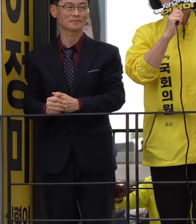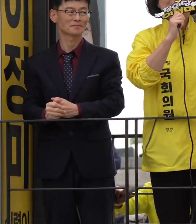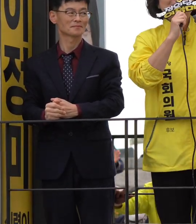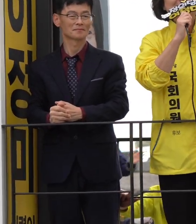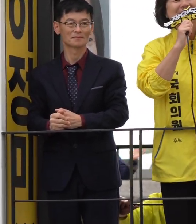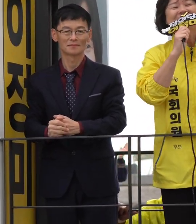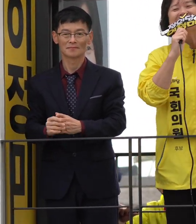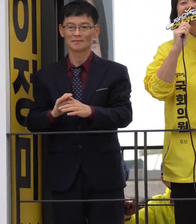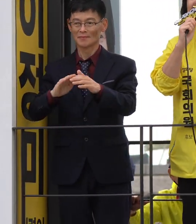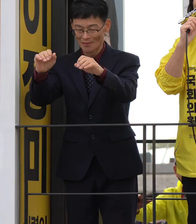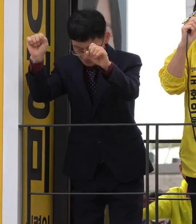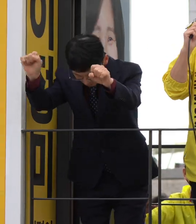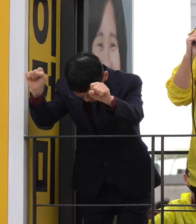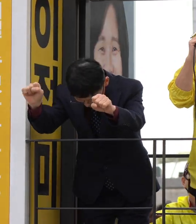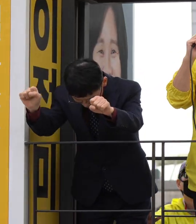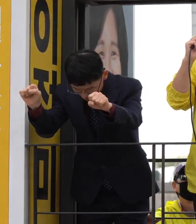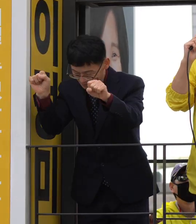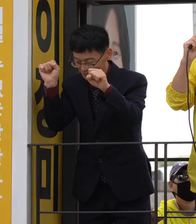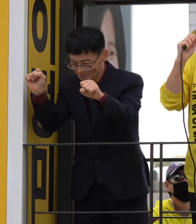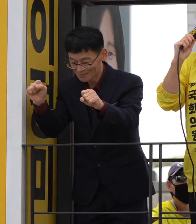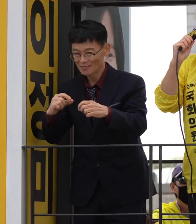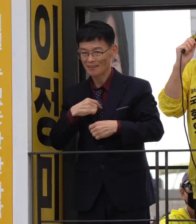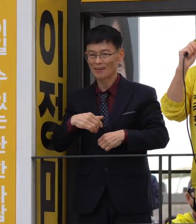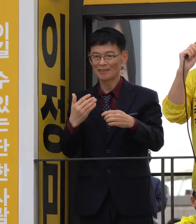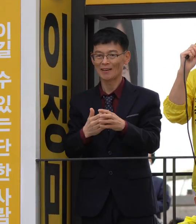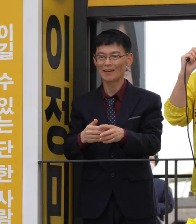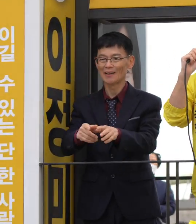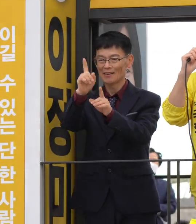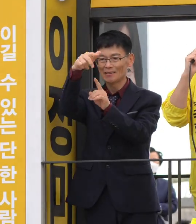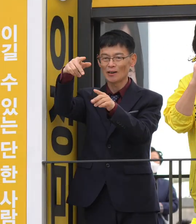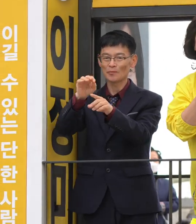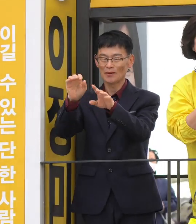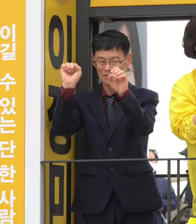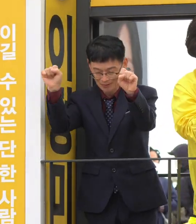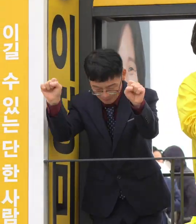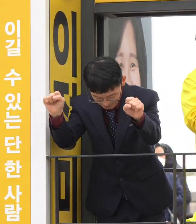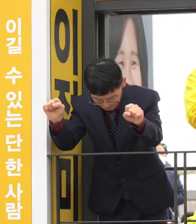네, 주민 여러분 안녕하세요. 정의당 이정미입니다.